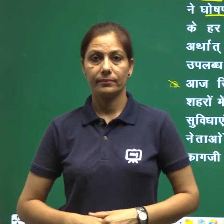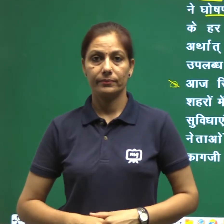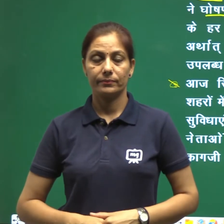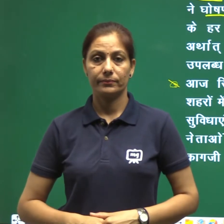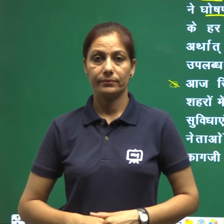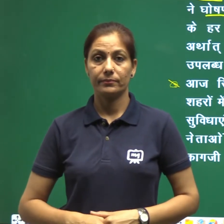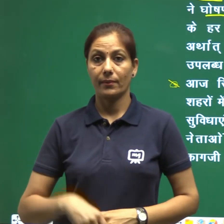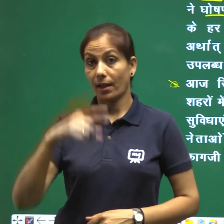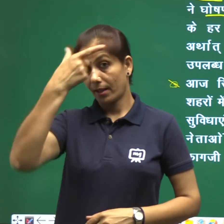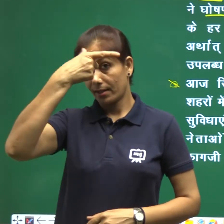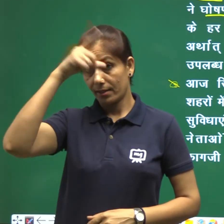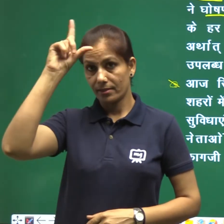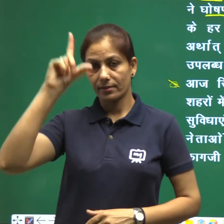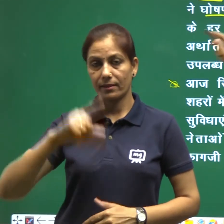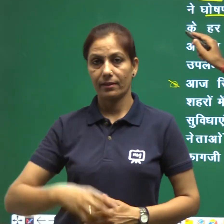देश के